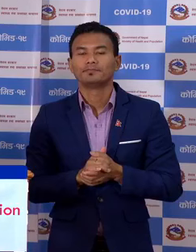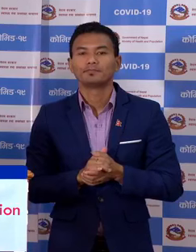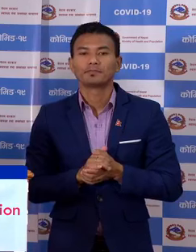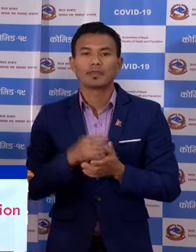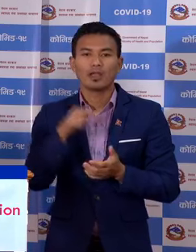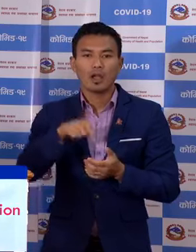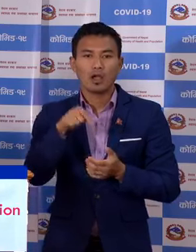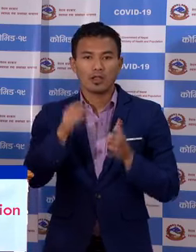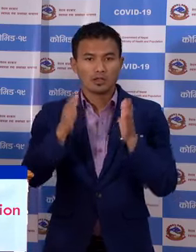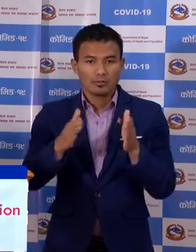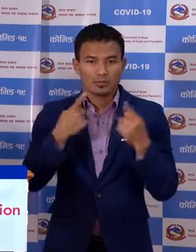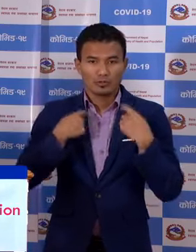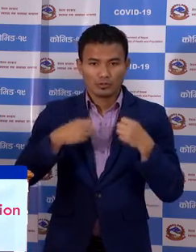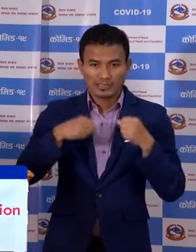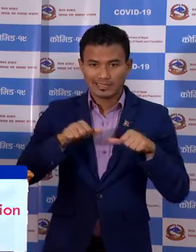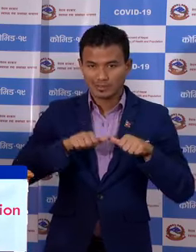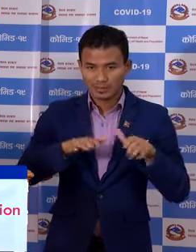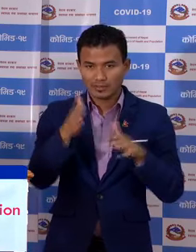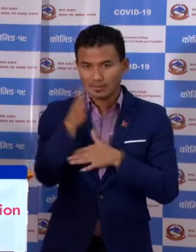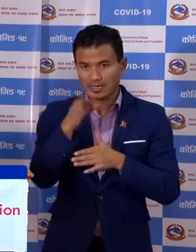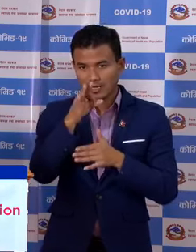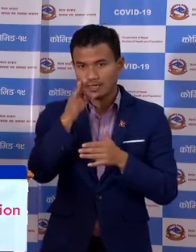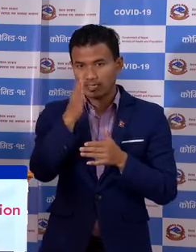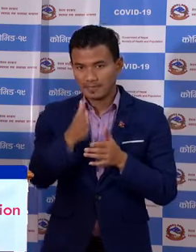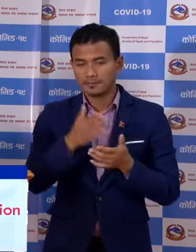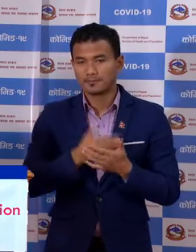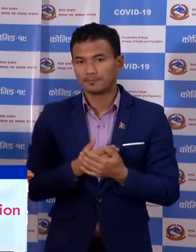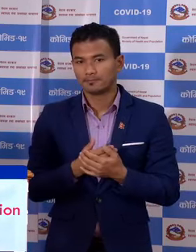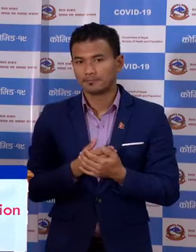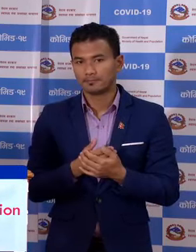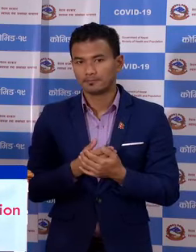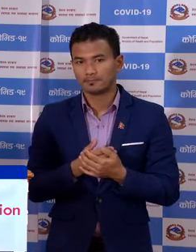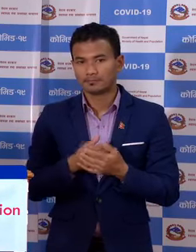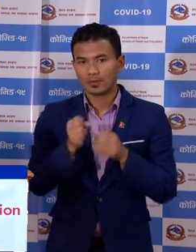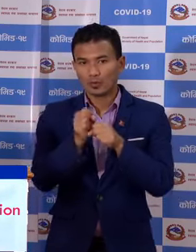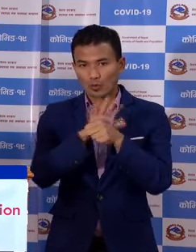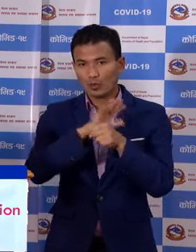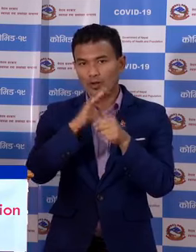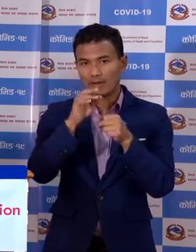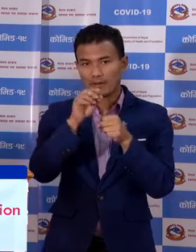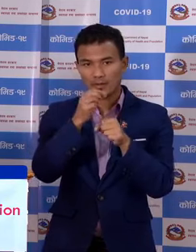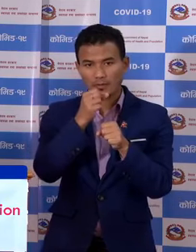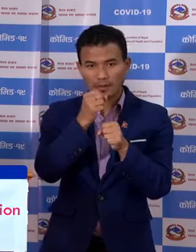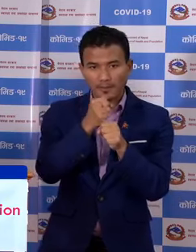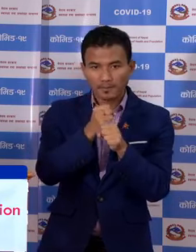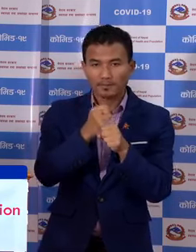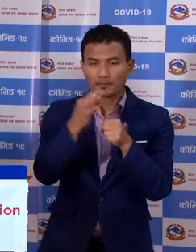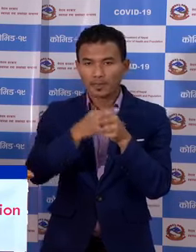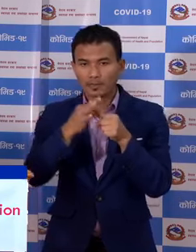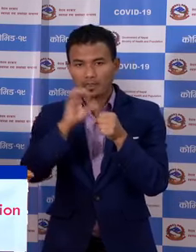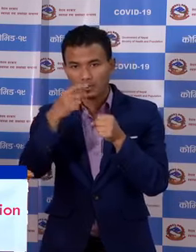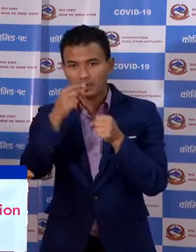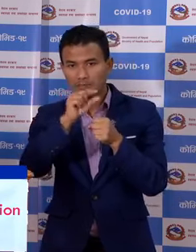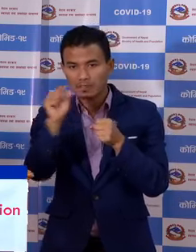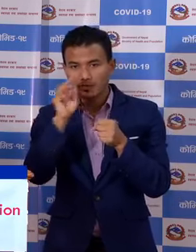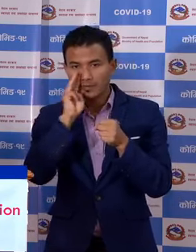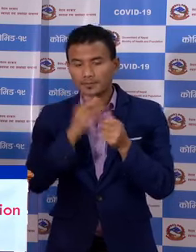र हालसम्म स्वास्थ्य तथा जनसङ्ख्या मन्त्रालयले कोरोना प्रतिकार्य तथा व्यवस्थापनतर्फ